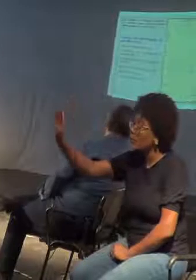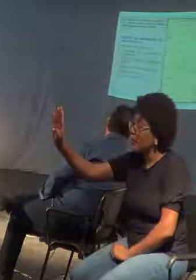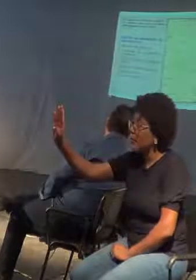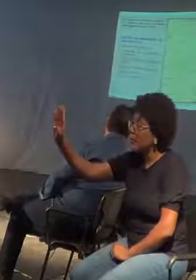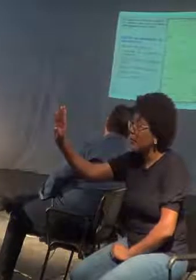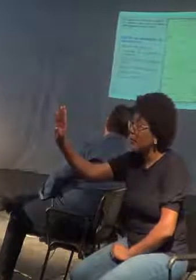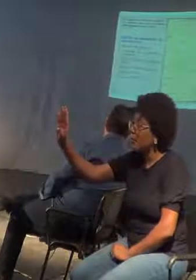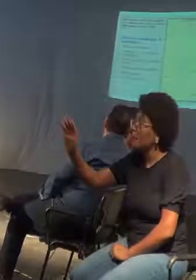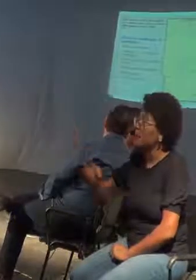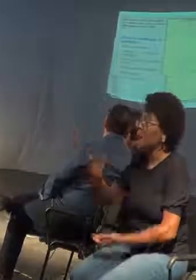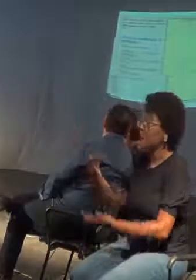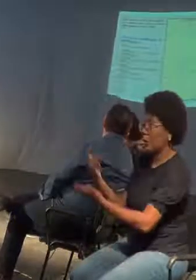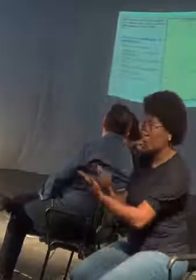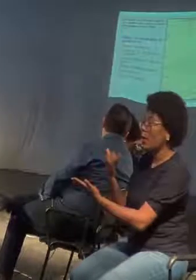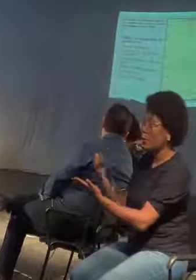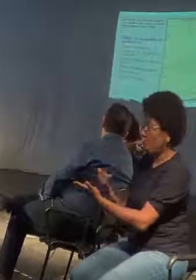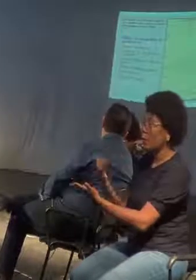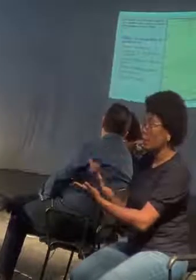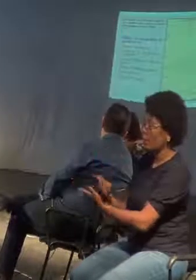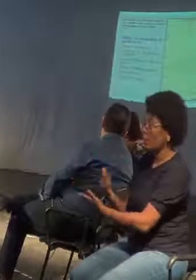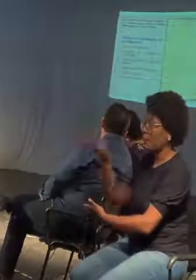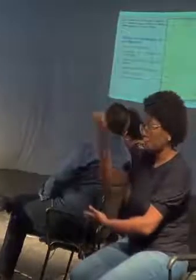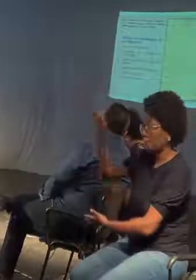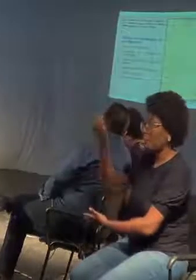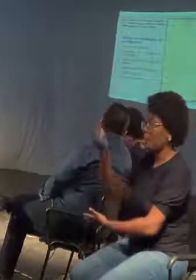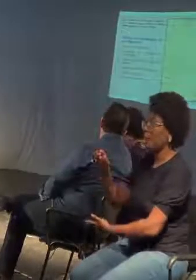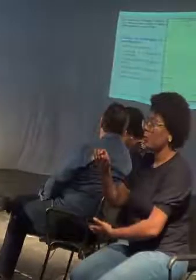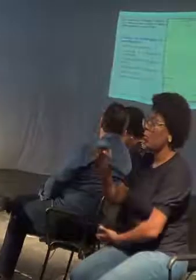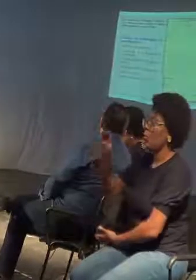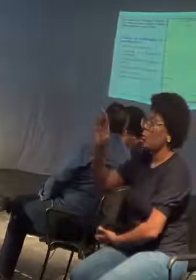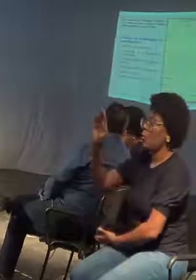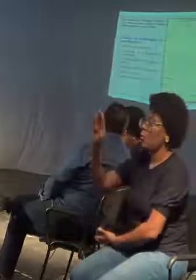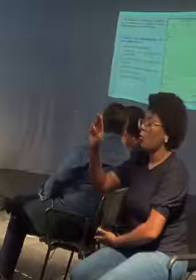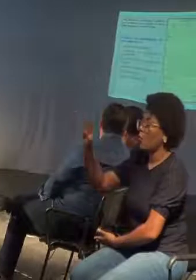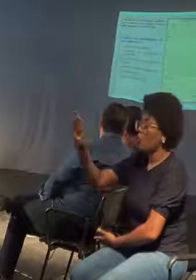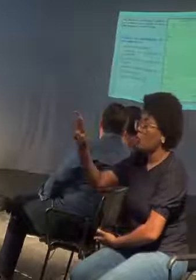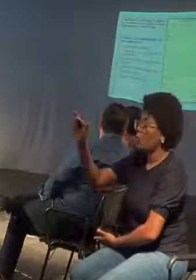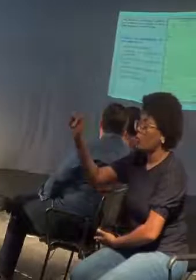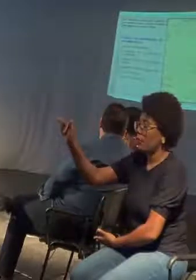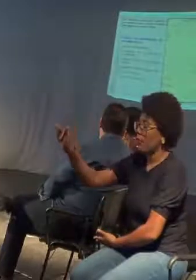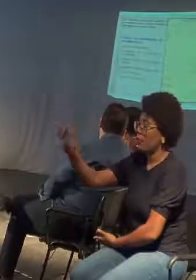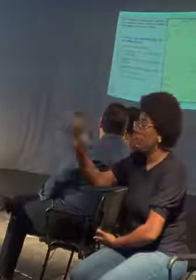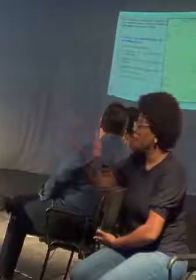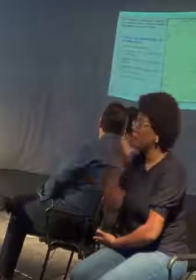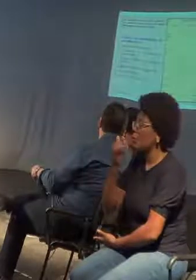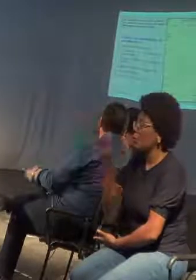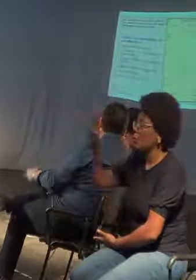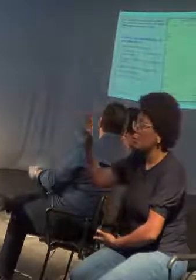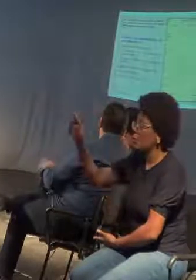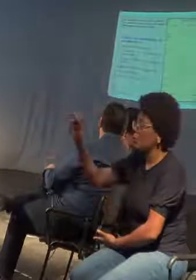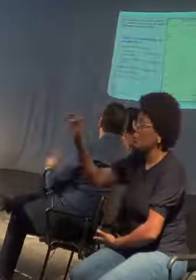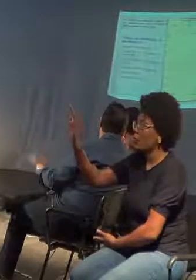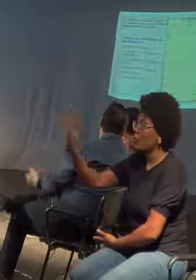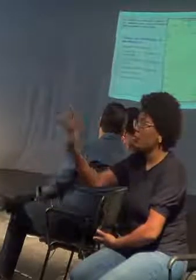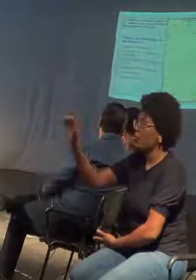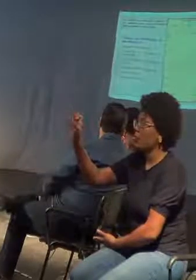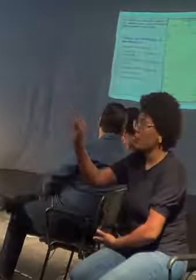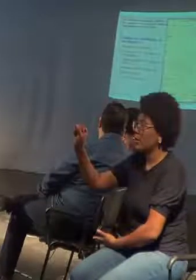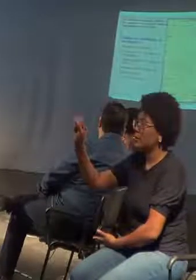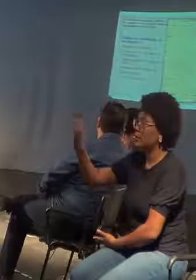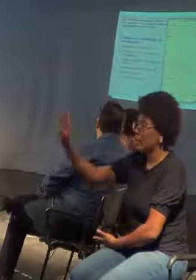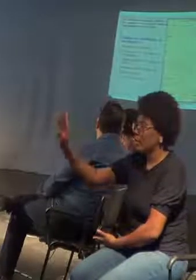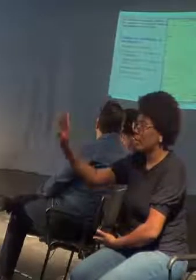para estudar hoje em Itabuna, na Universidade Federal do Sul da Bahia, que paga passagem intermunicipal, quem estuda em Itabuna, que vem estudar em Ilhéus,